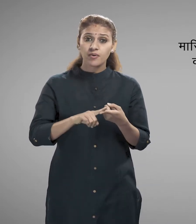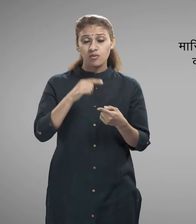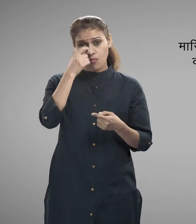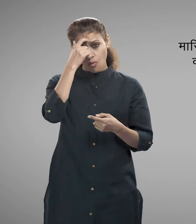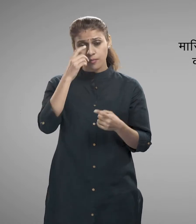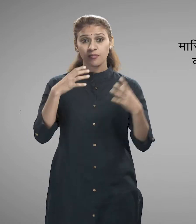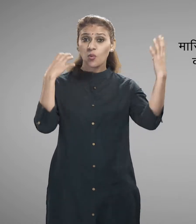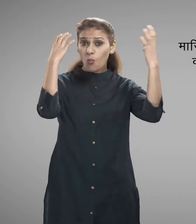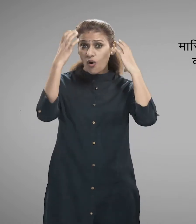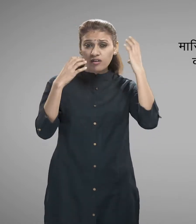चिंता और भय,